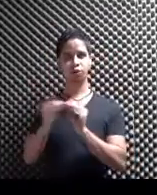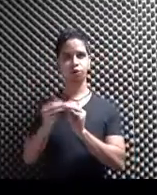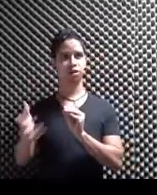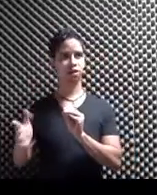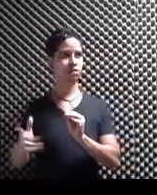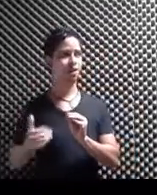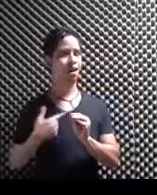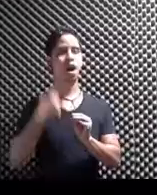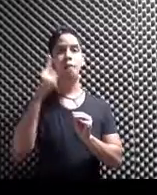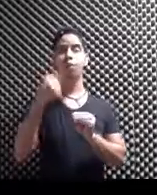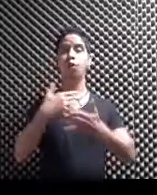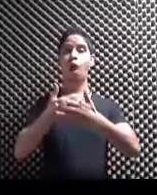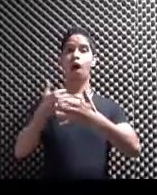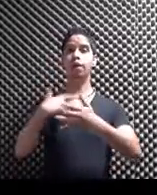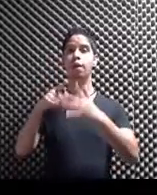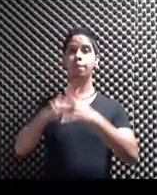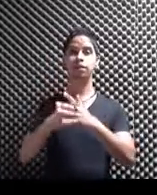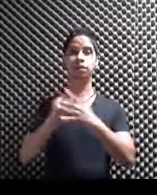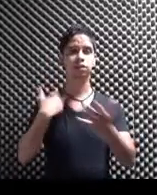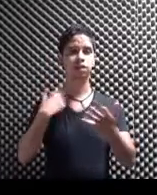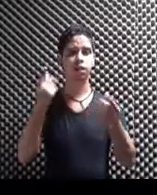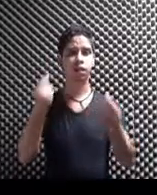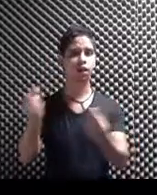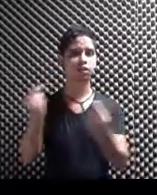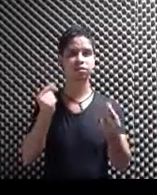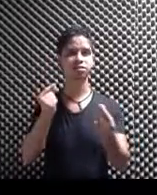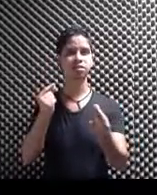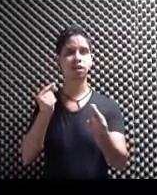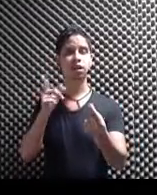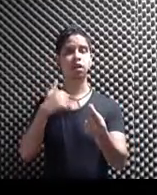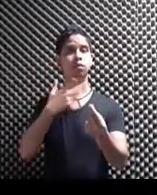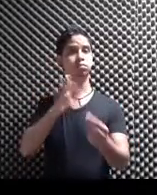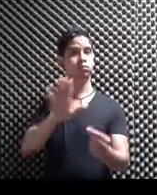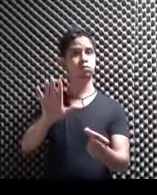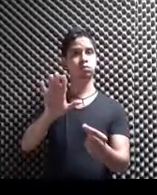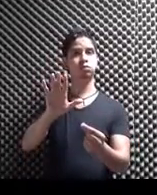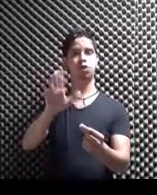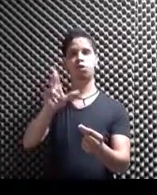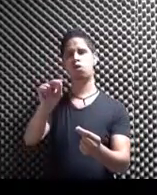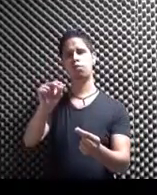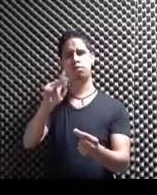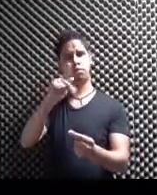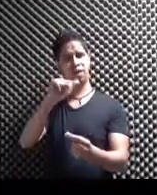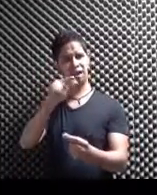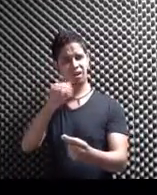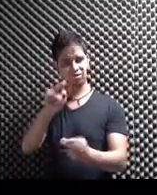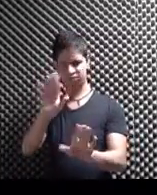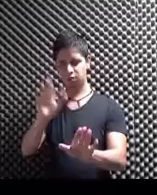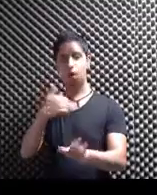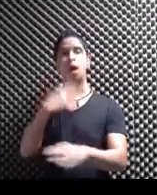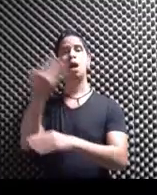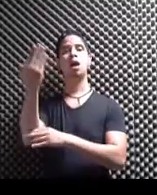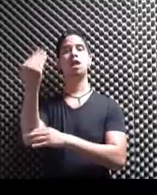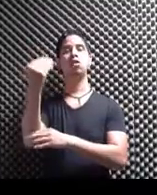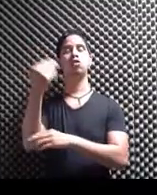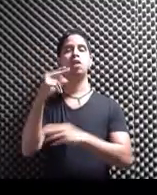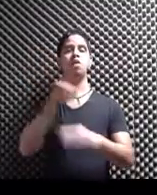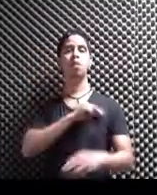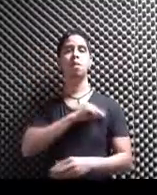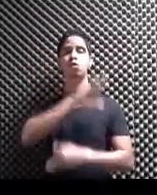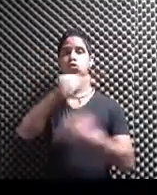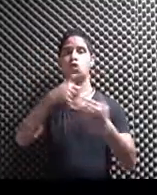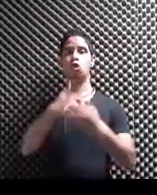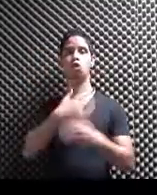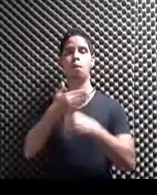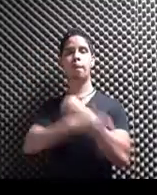mira pero antes de pasar a la consulta tengo que decir rapidito esto que el día no, que los paganos el 14 de noviembre todos los países se unen